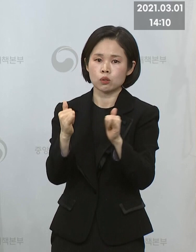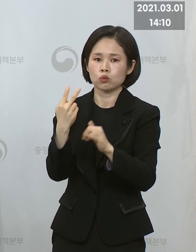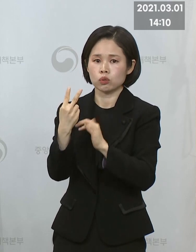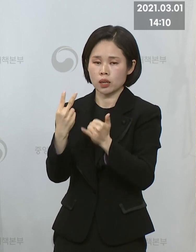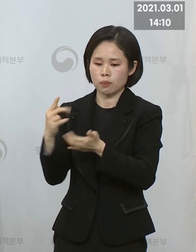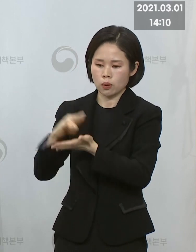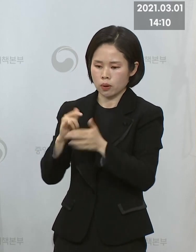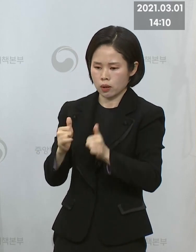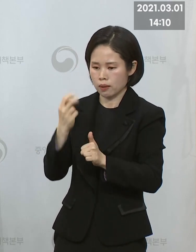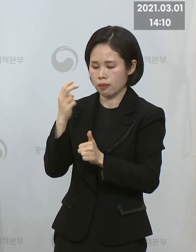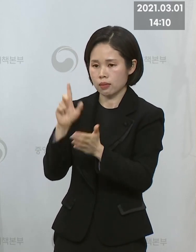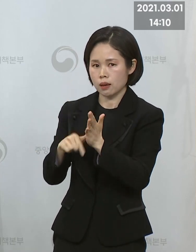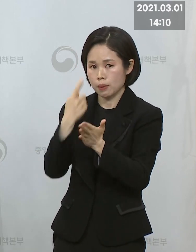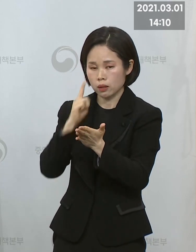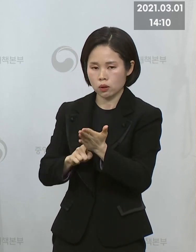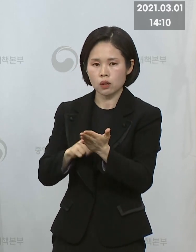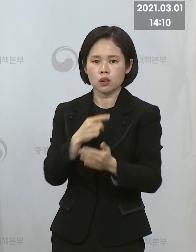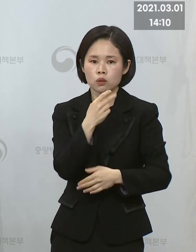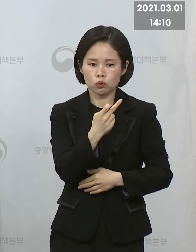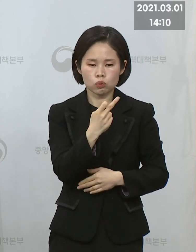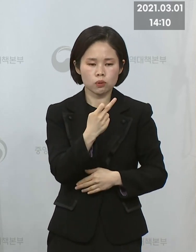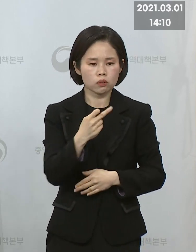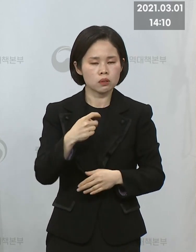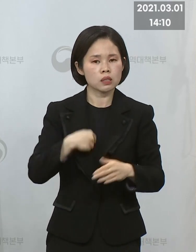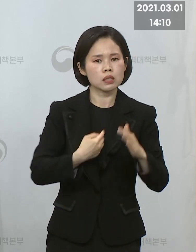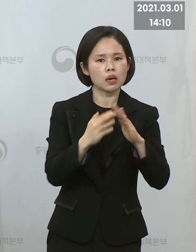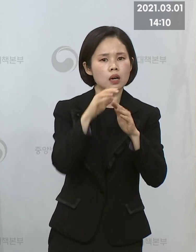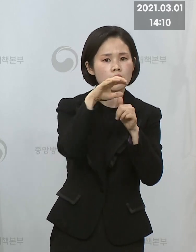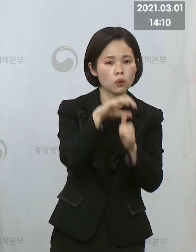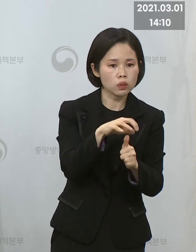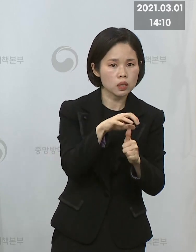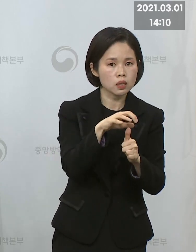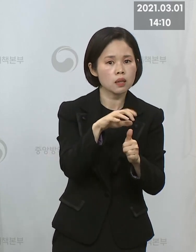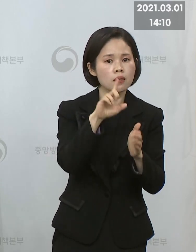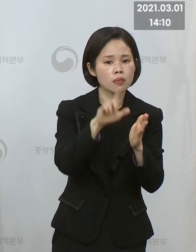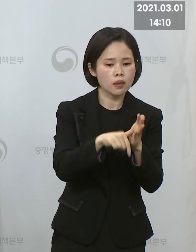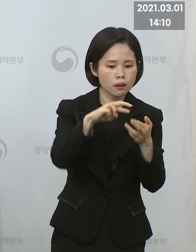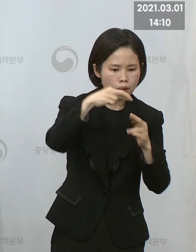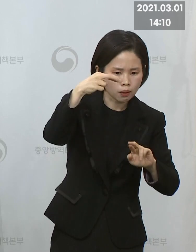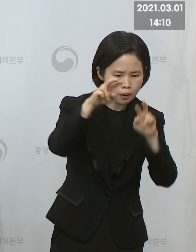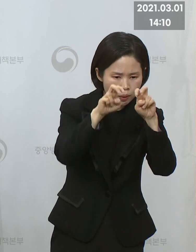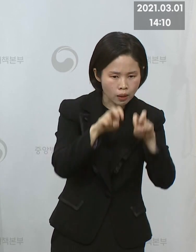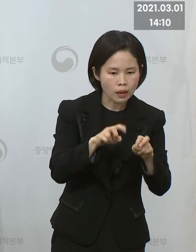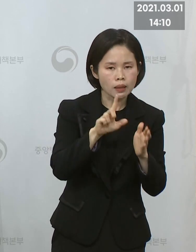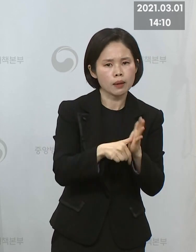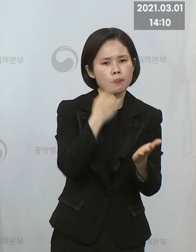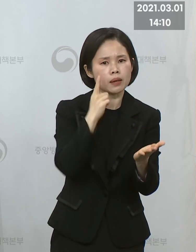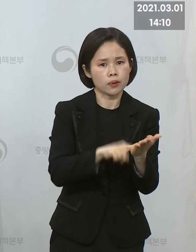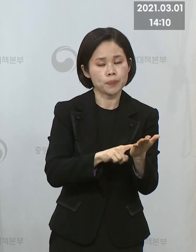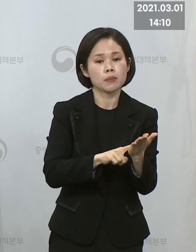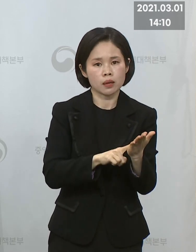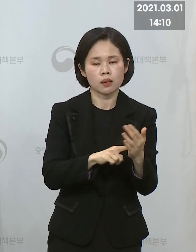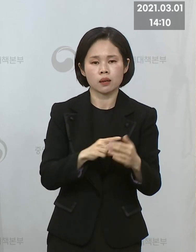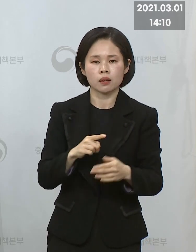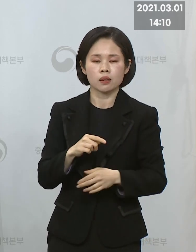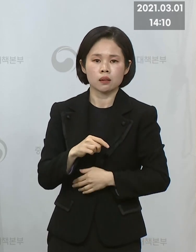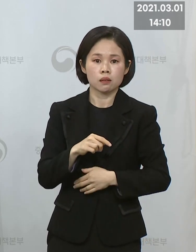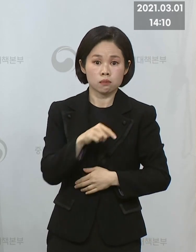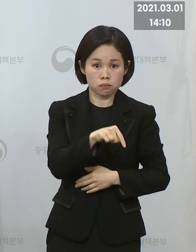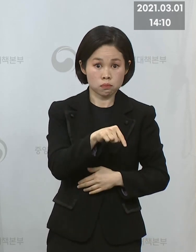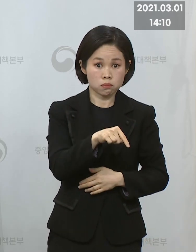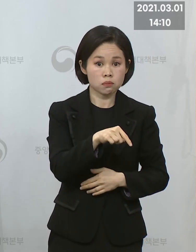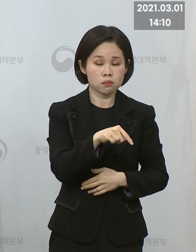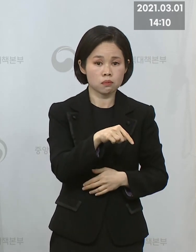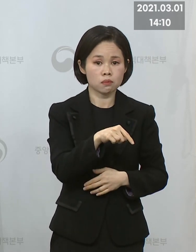단계, 12명은 입국 후 자가격리 중에 실시한 검사에서 확진되었습니다. 입국 후